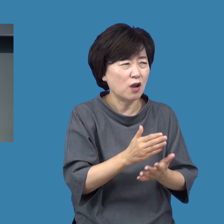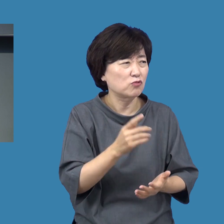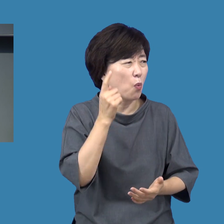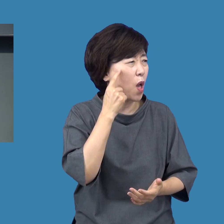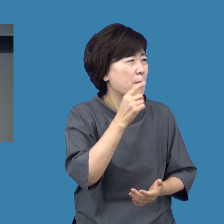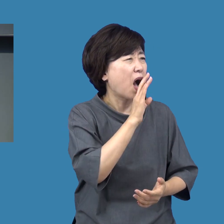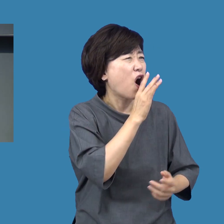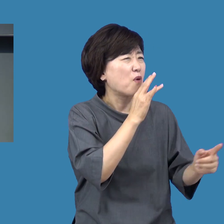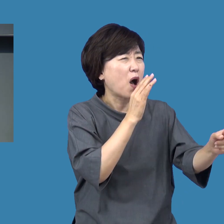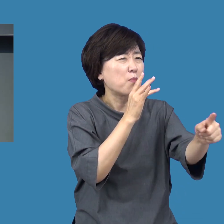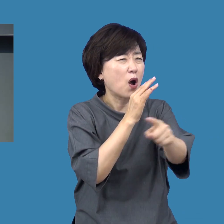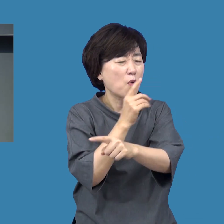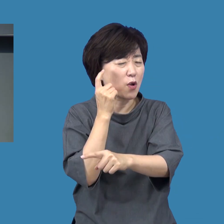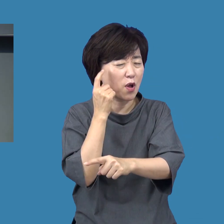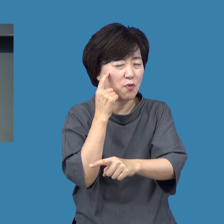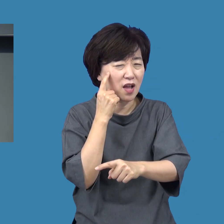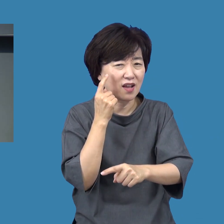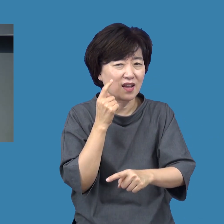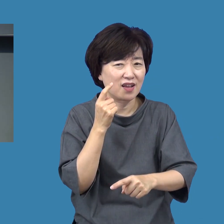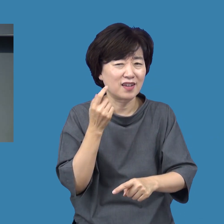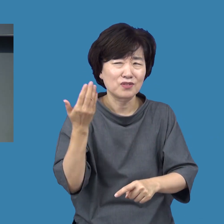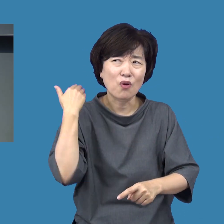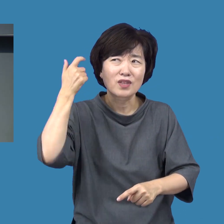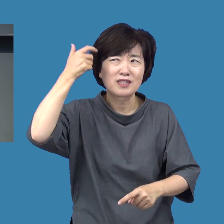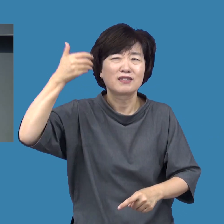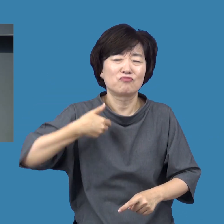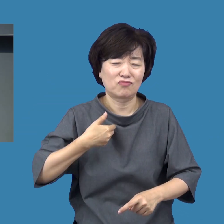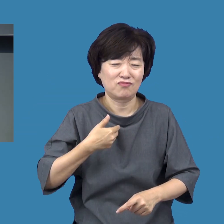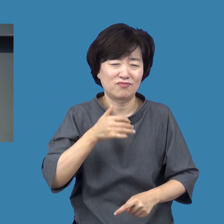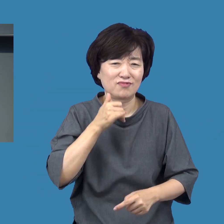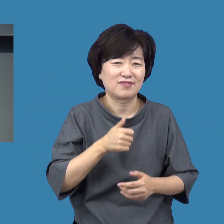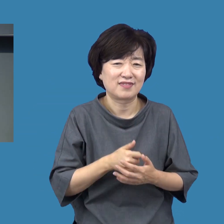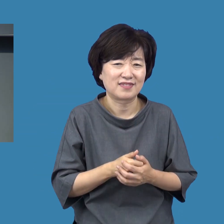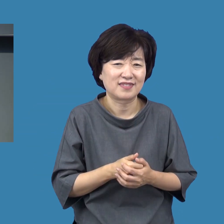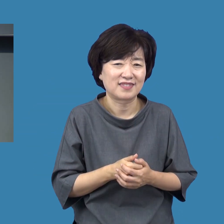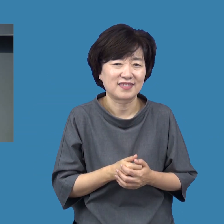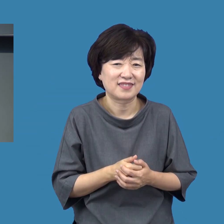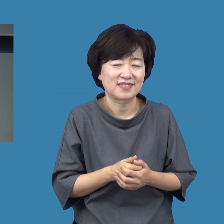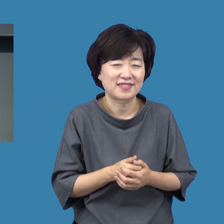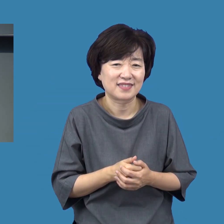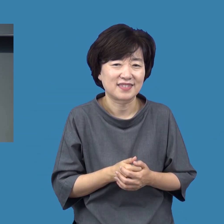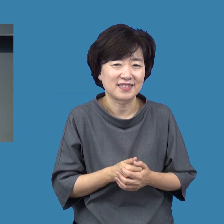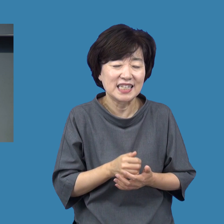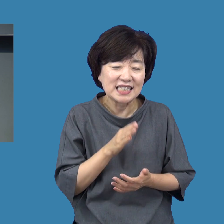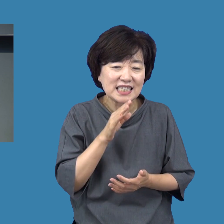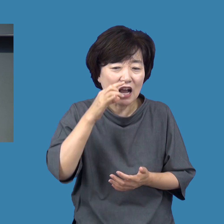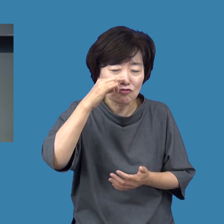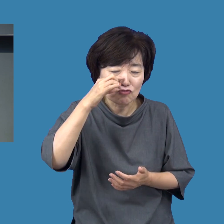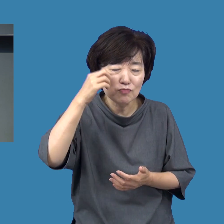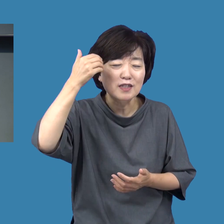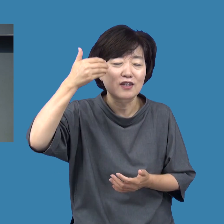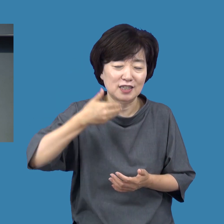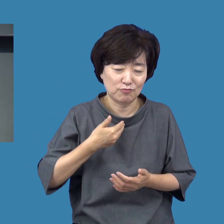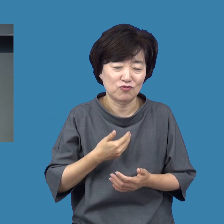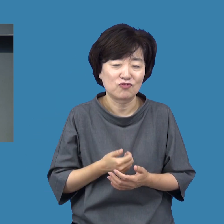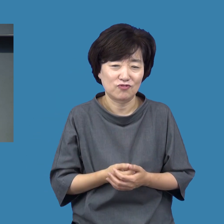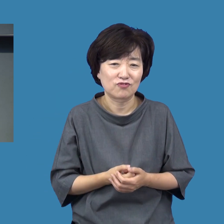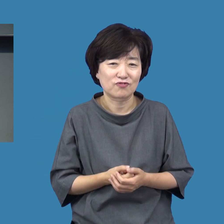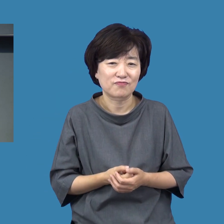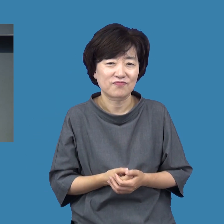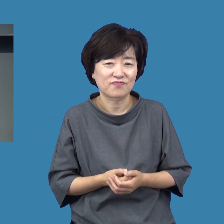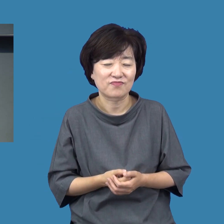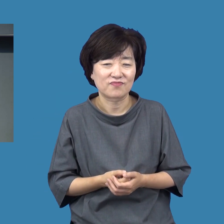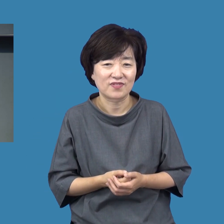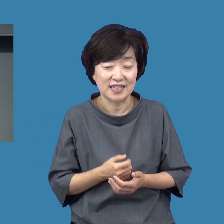예. 근데 그 질문 옛날에 누가 저한테 하셨어요. 근데 물론 뭐 삐딱하게 질문한 건 아니고 진짜 궁금해서 하셨어요. 예. 근데 그런